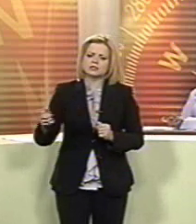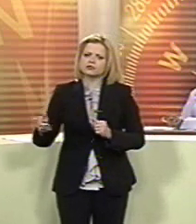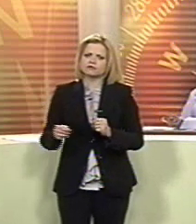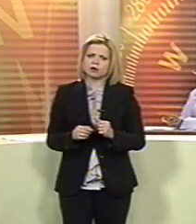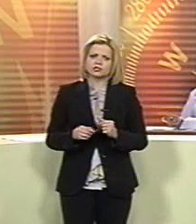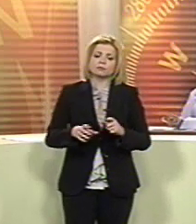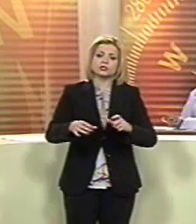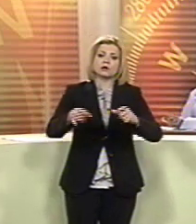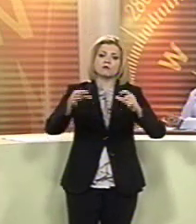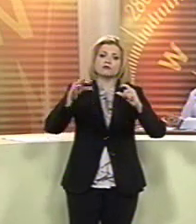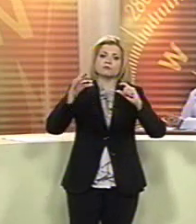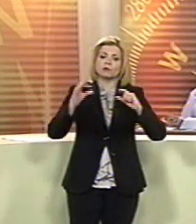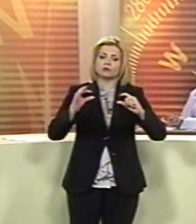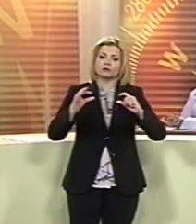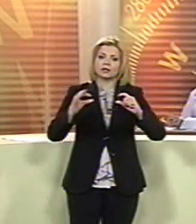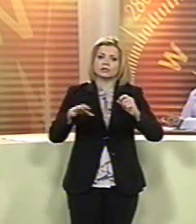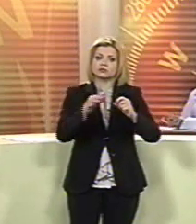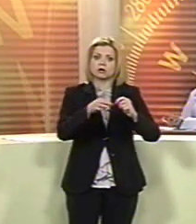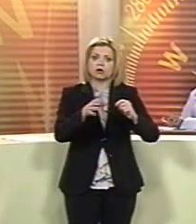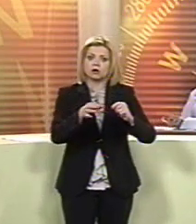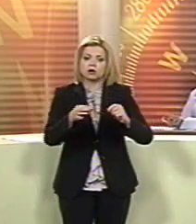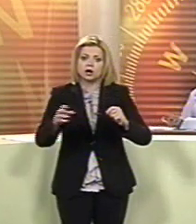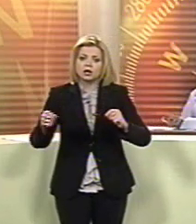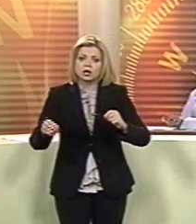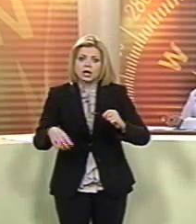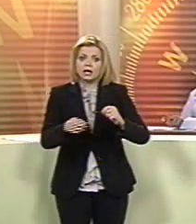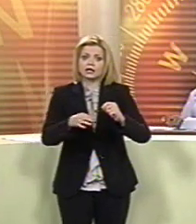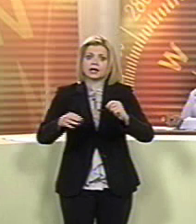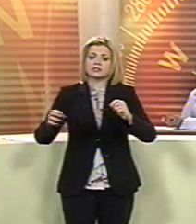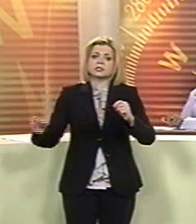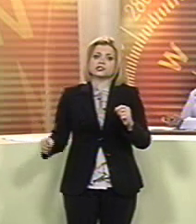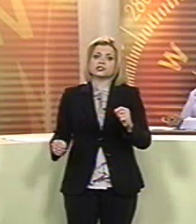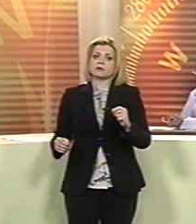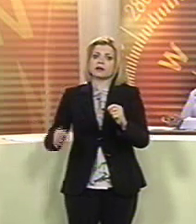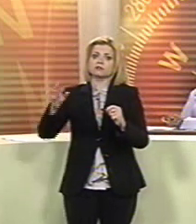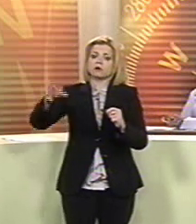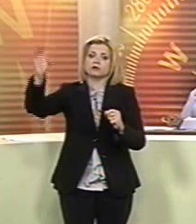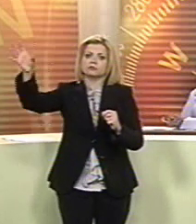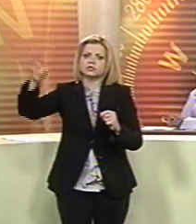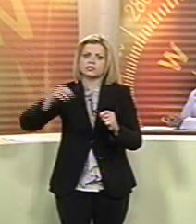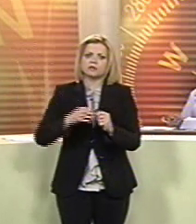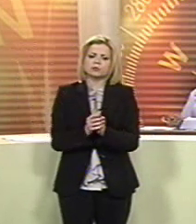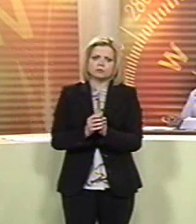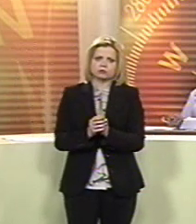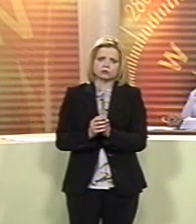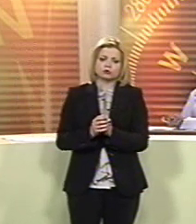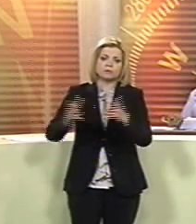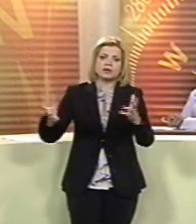petição de divórcio, é por isso que é o último ponto lá da petição, você coloca, ó, requer que seja intimado o órgão do Ministério Público, sob pena